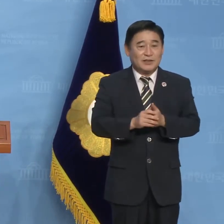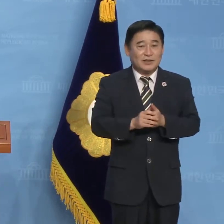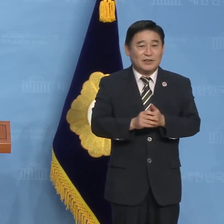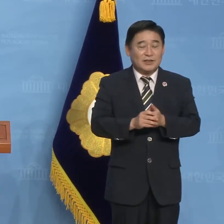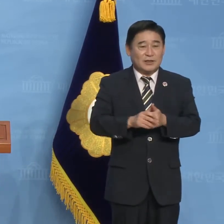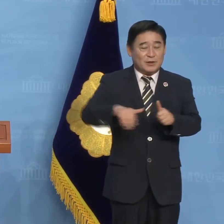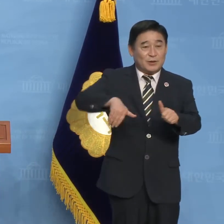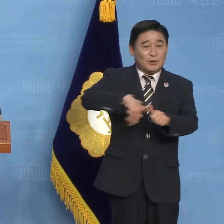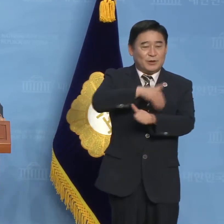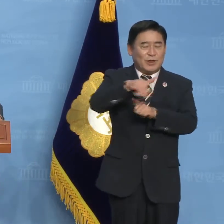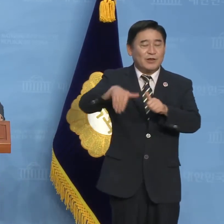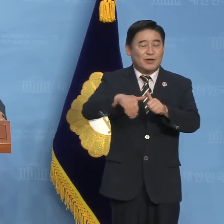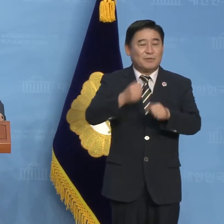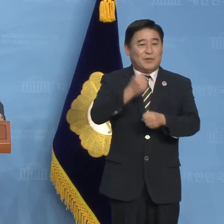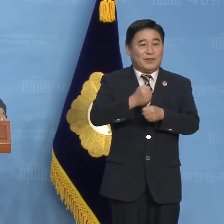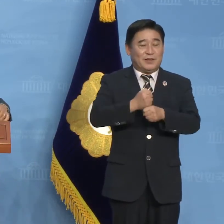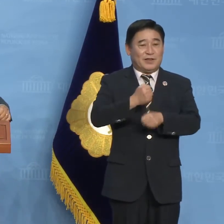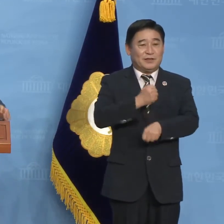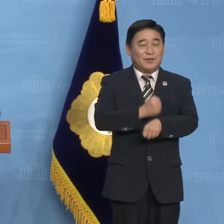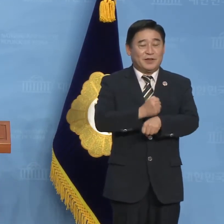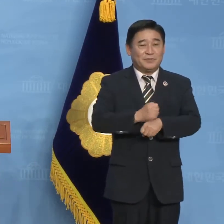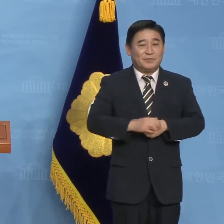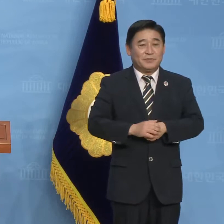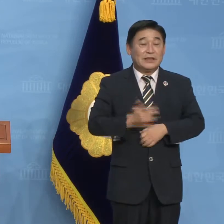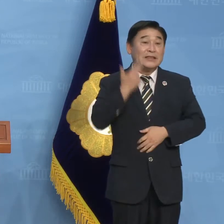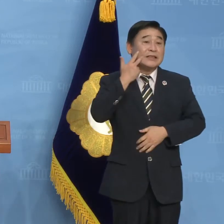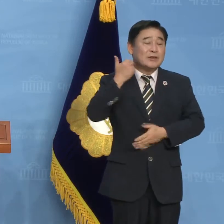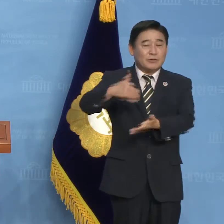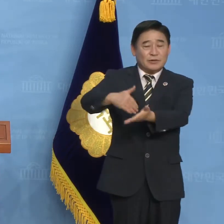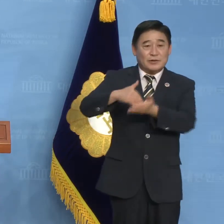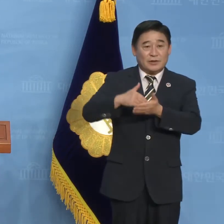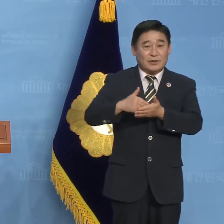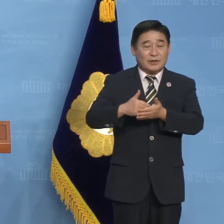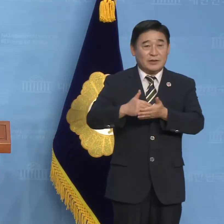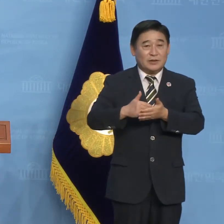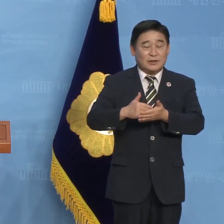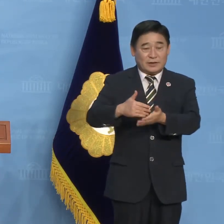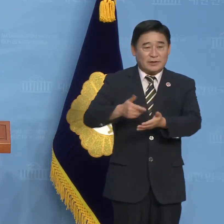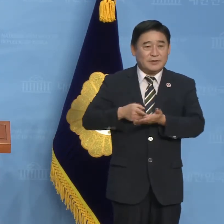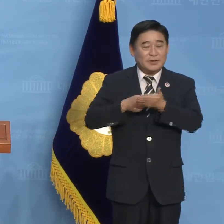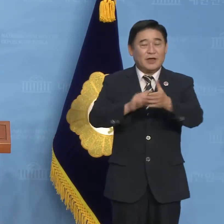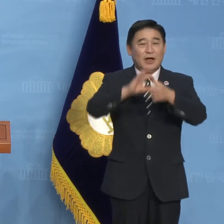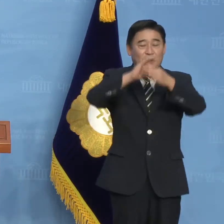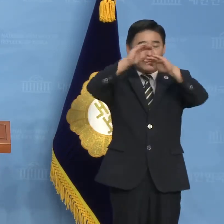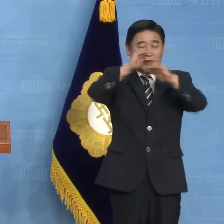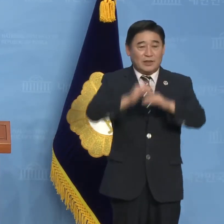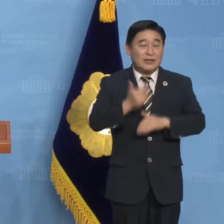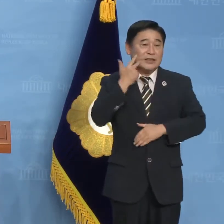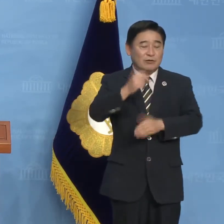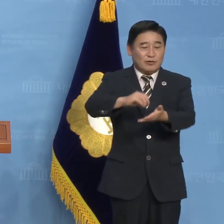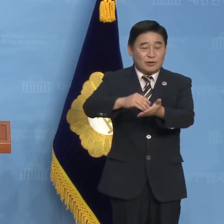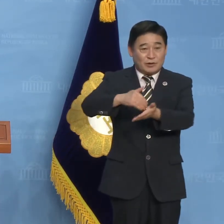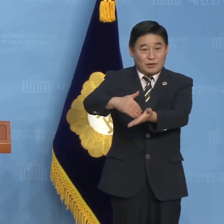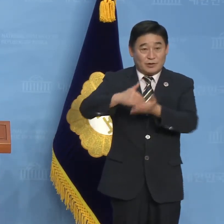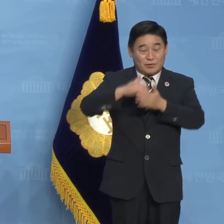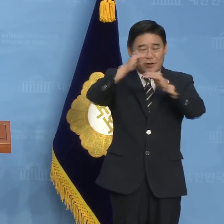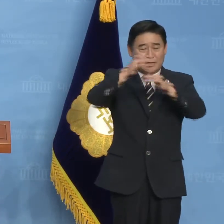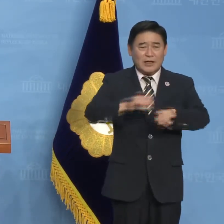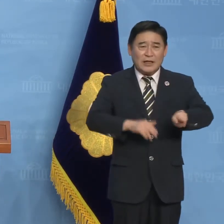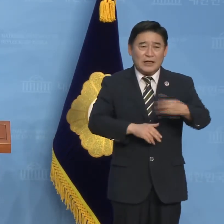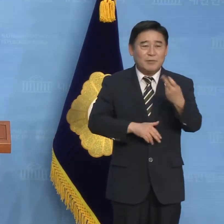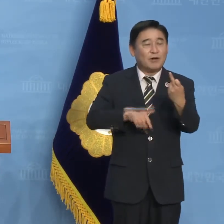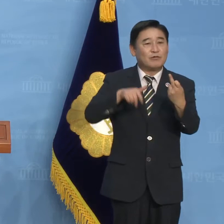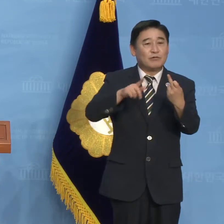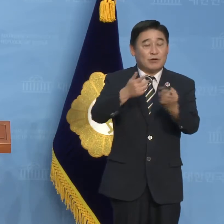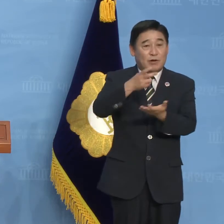만들어 나가겠습니다. 지난주 접수된 의안 관련입니다. 지난주 접수된 의안은